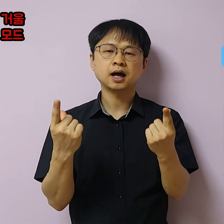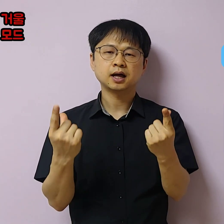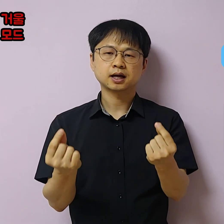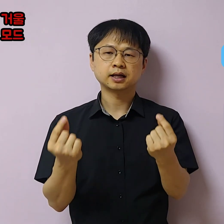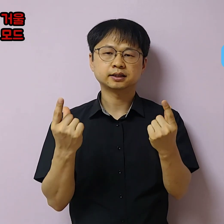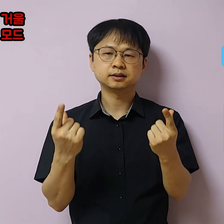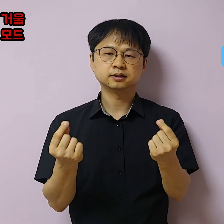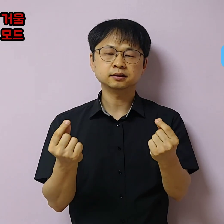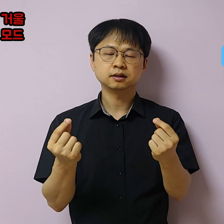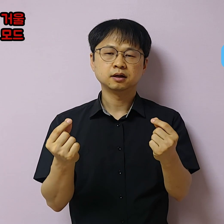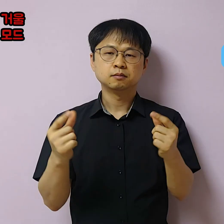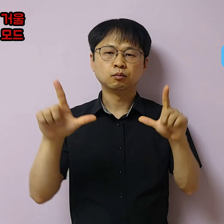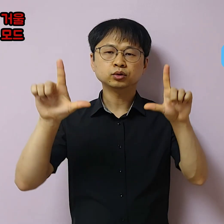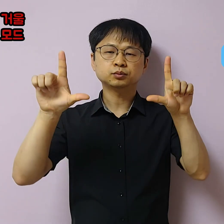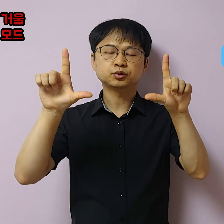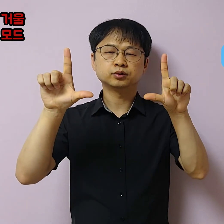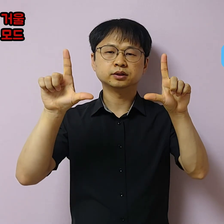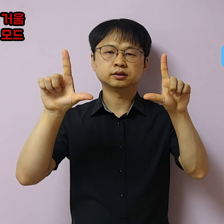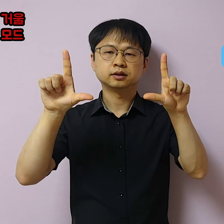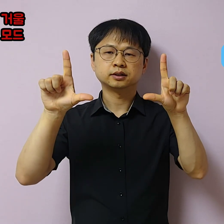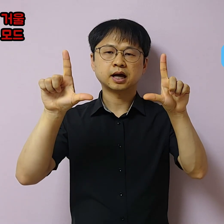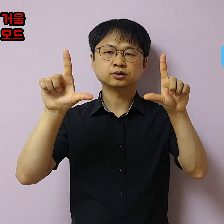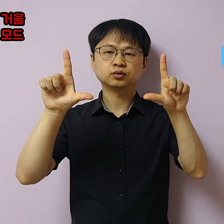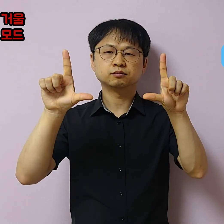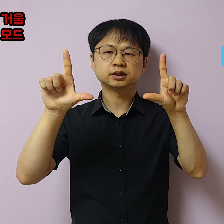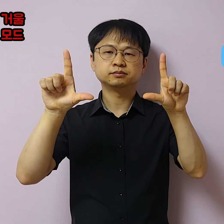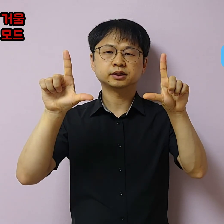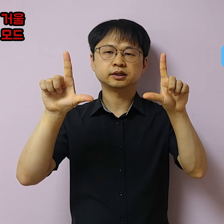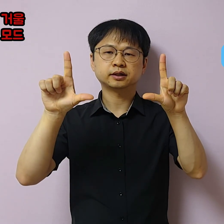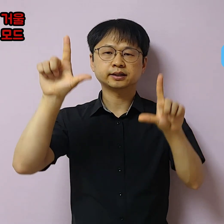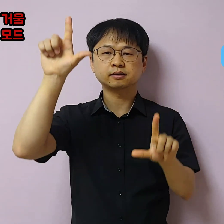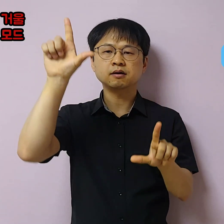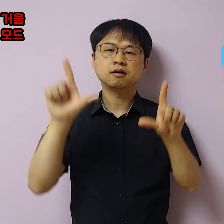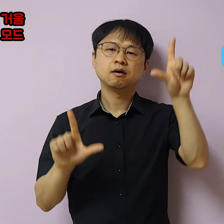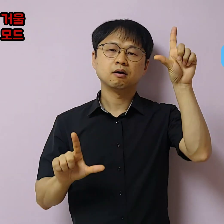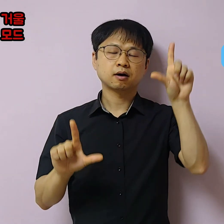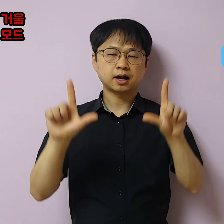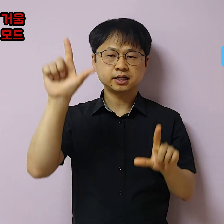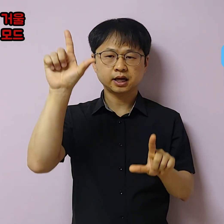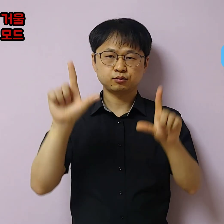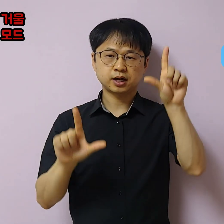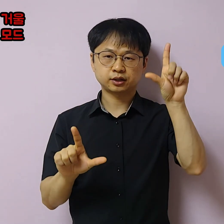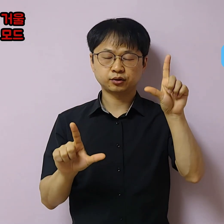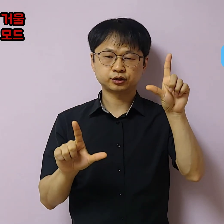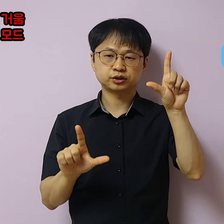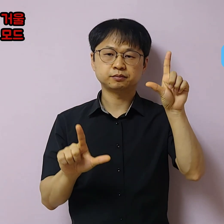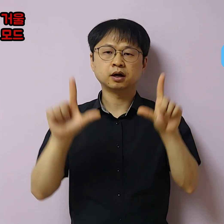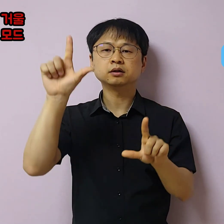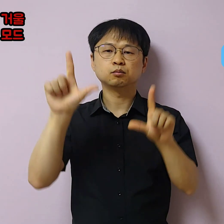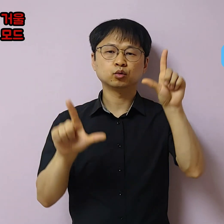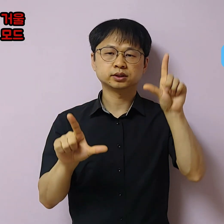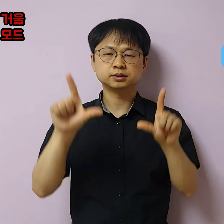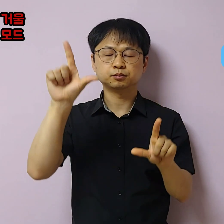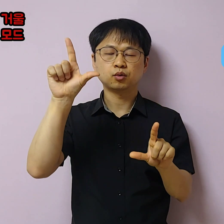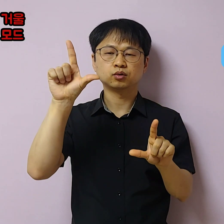됩니다. 같은, 모습 수어는 양손 엄지검지를 이렇게 해서 엇갈리게 위아래로 해주시면 모습